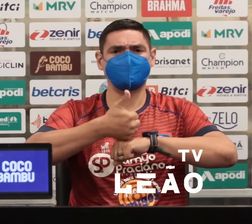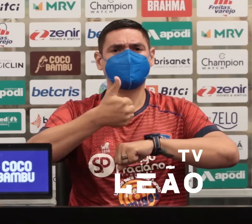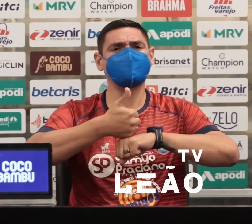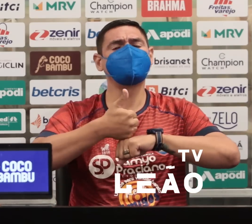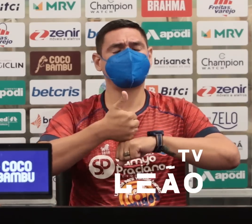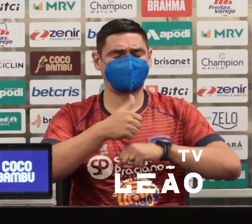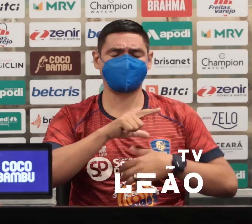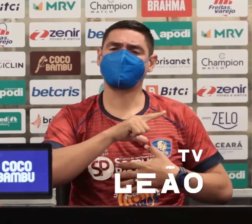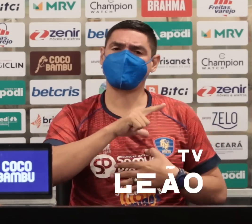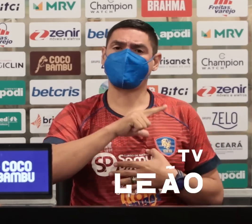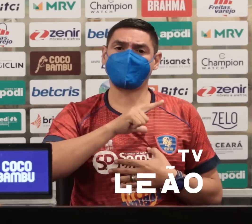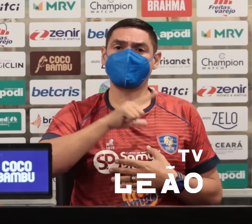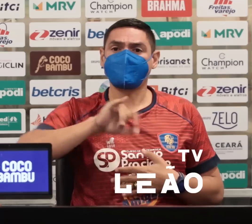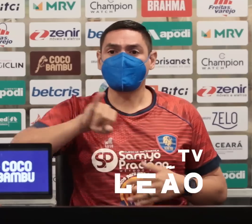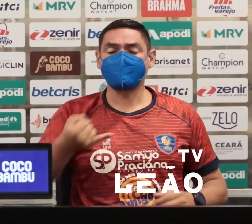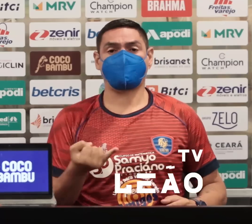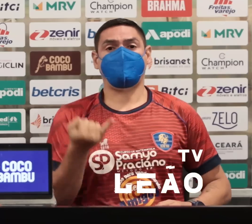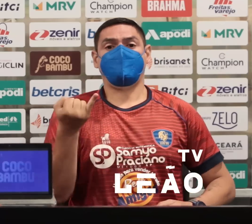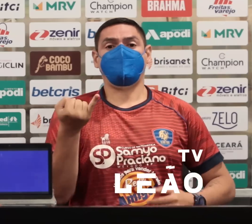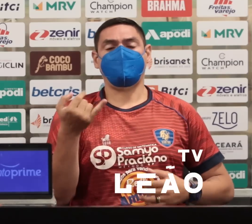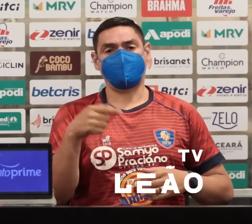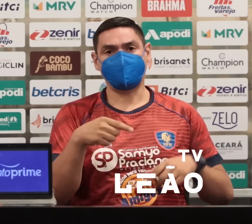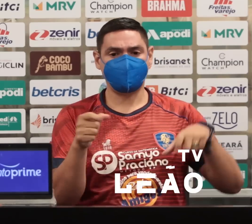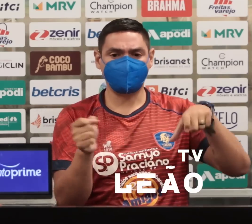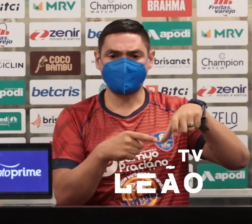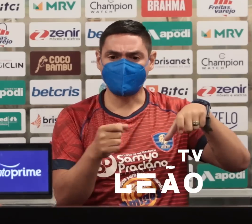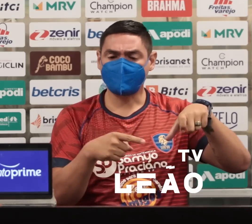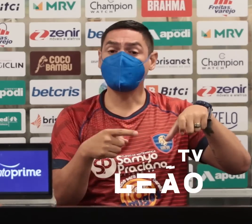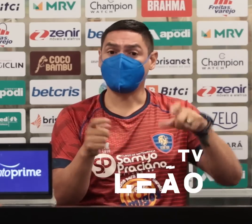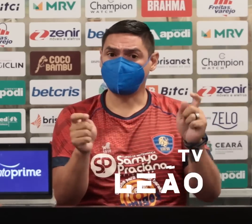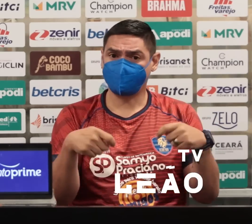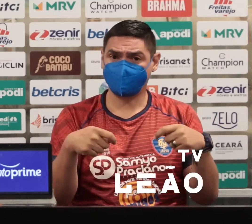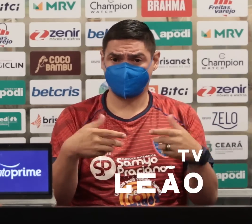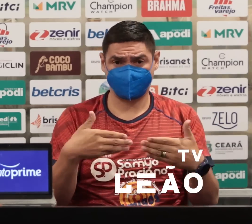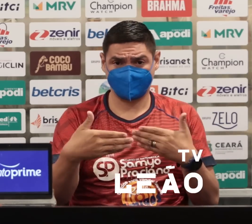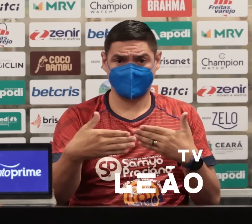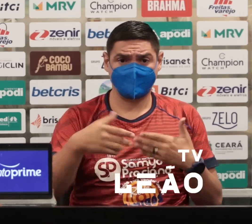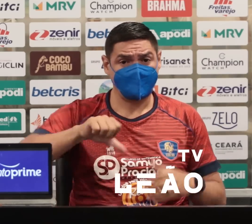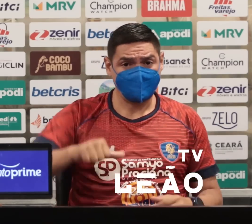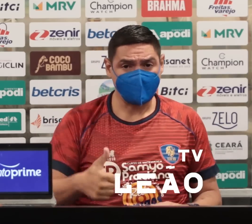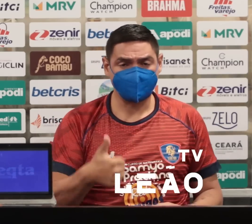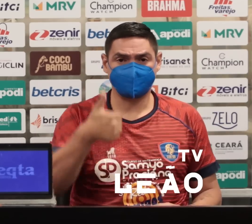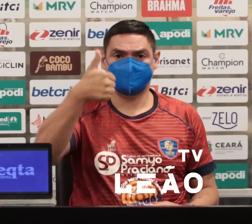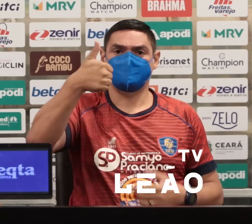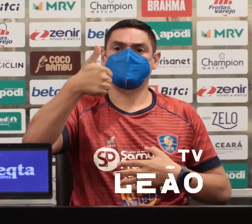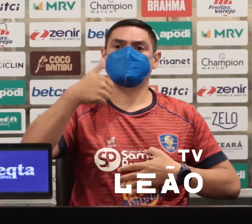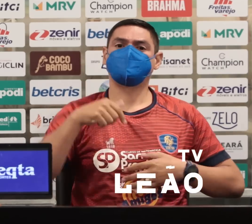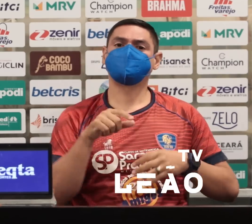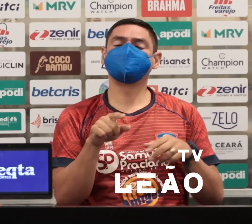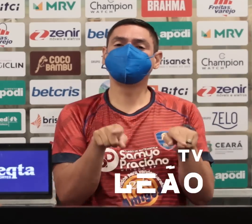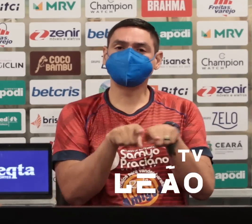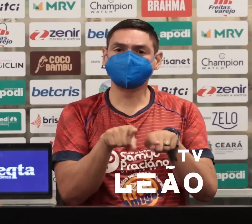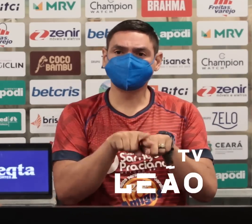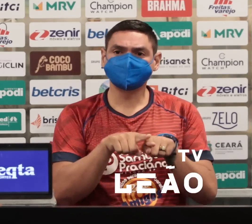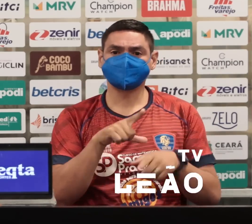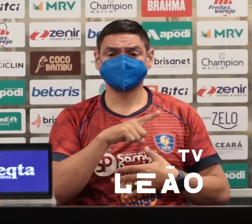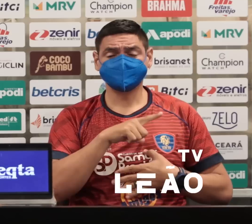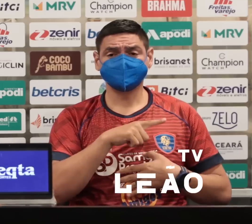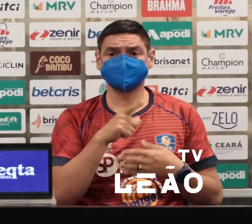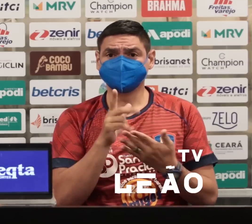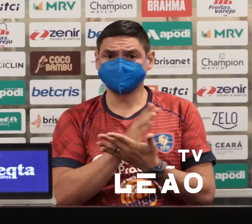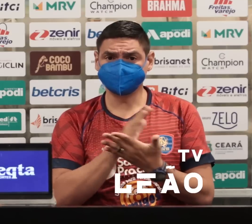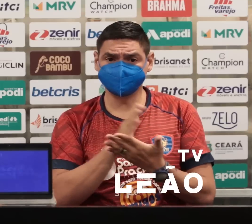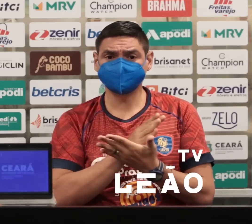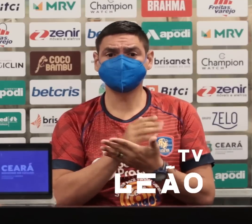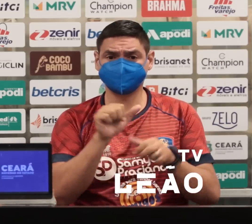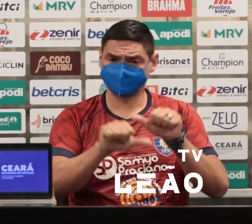hacer, debemos o mejorar. Hay partidas que no acontecen como uno pretende y esta es